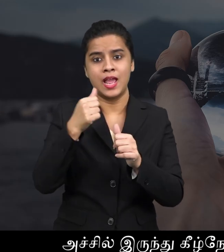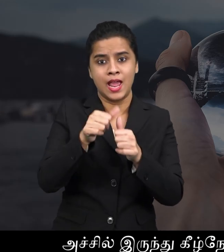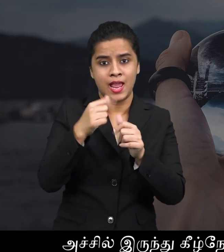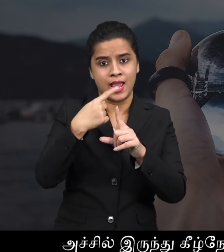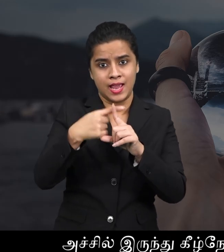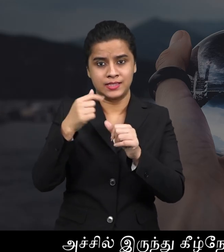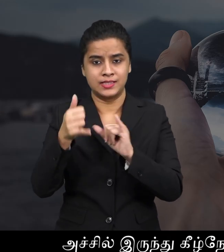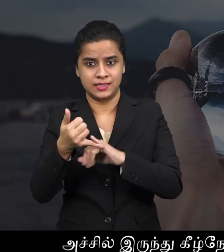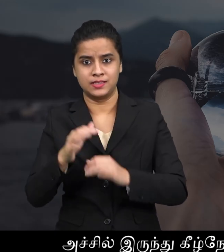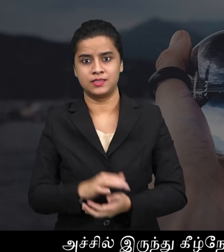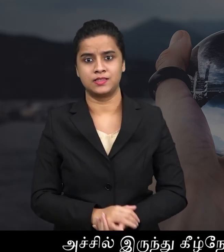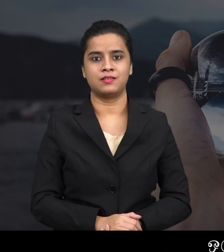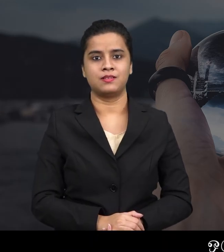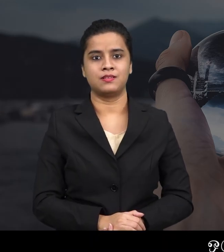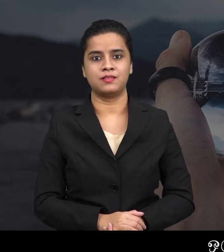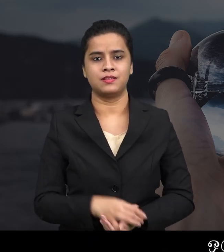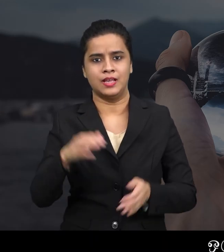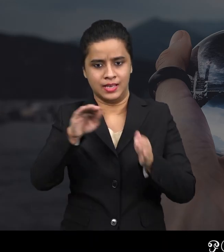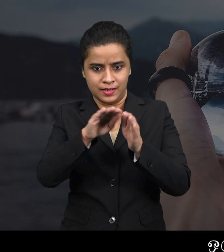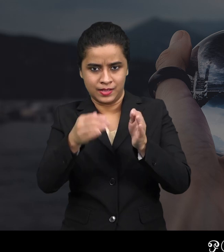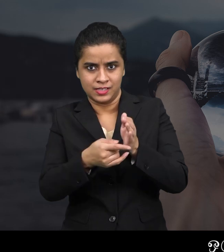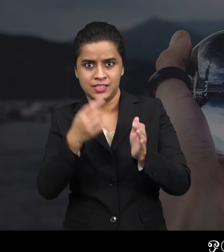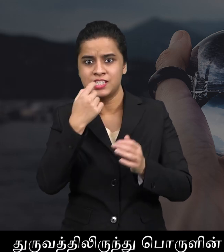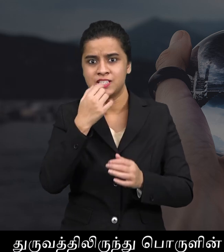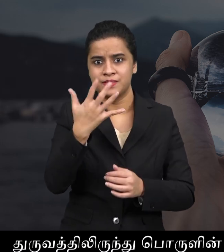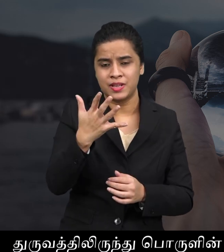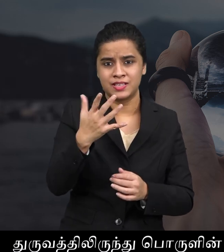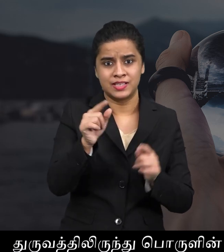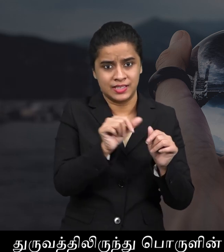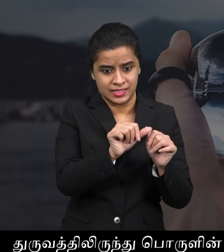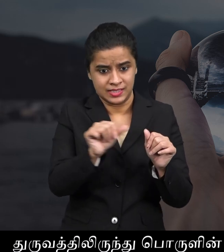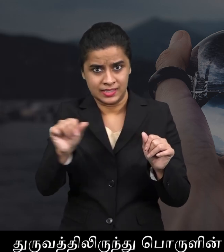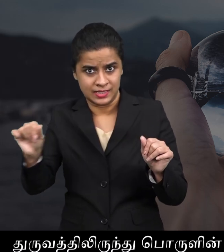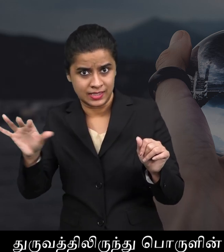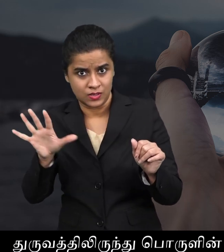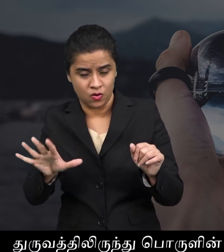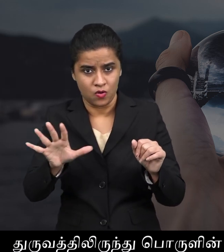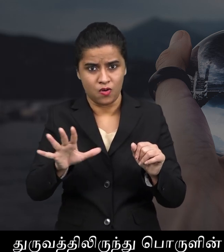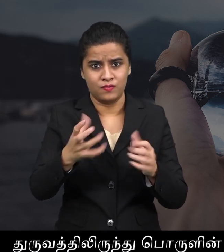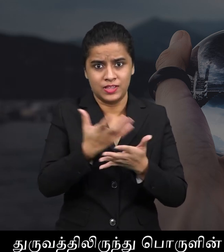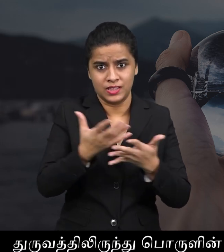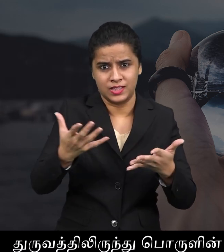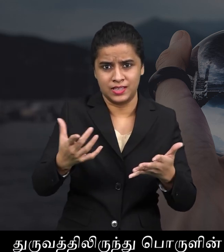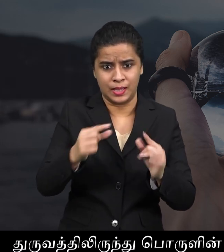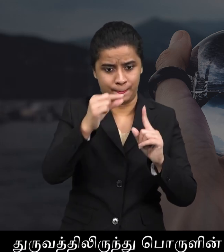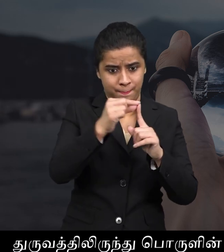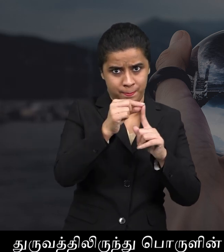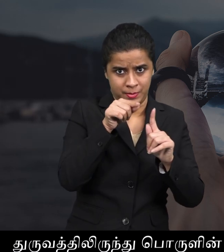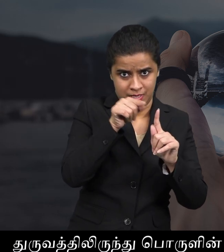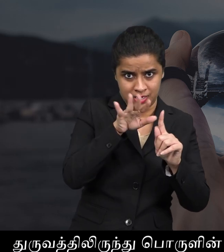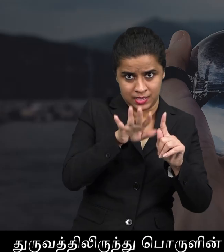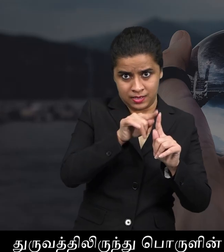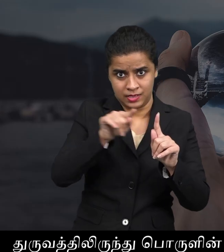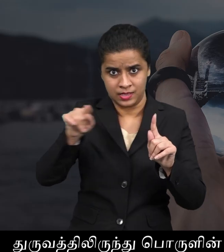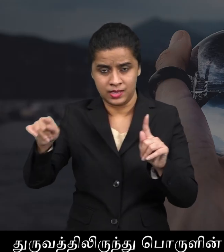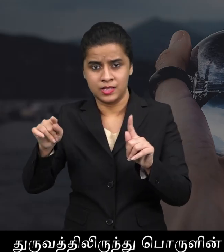அளந்தால் எதிர்மறையாகவும் இருக்கும். ஒரு கோள கண்ணாடியில் துருவத்திலிருந்து பொருளின் தூரம், அதாவது U